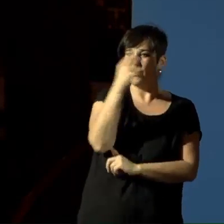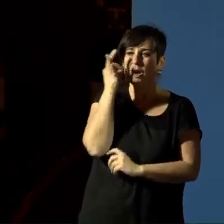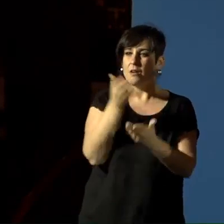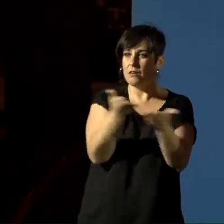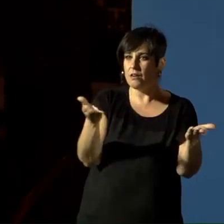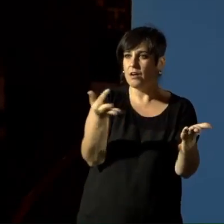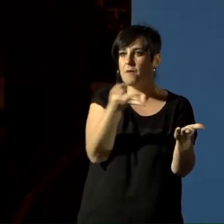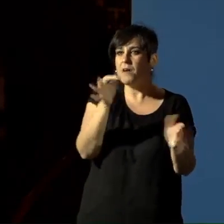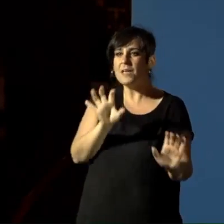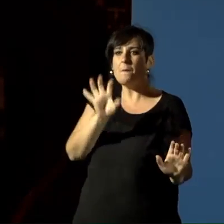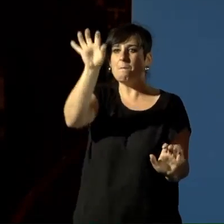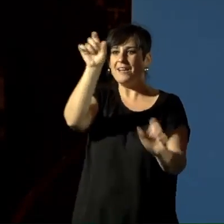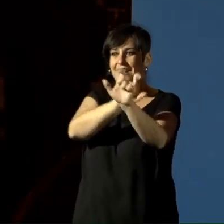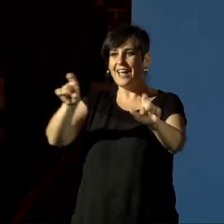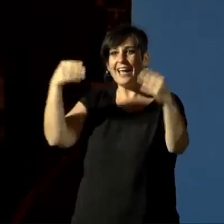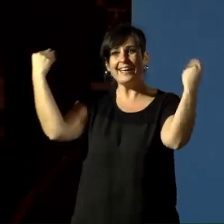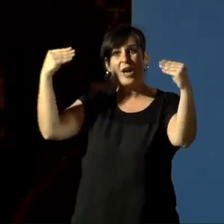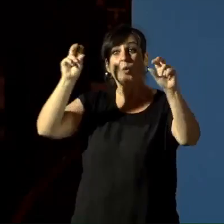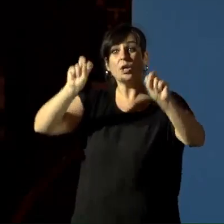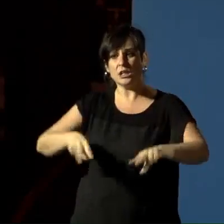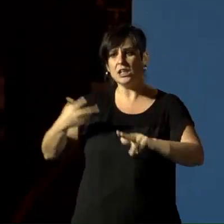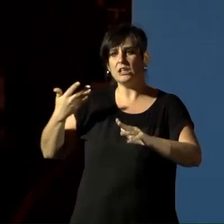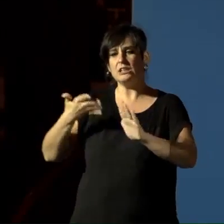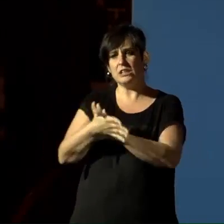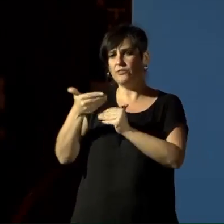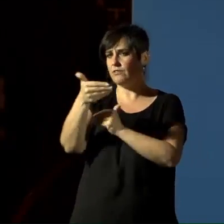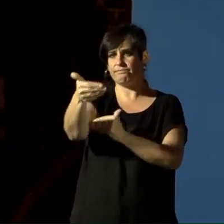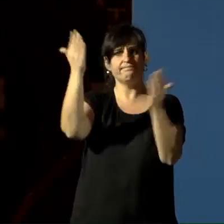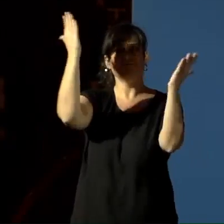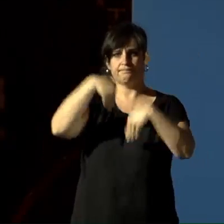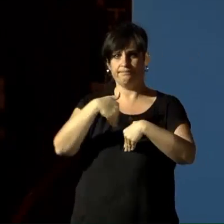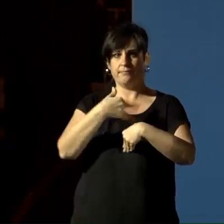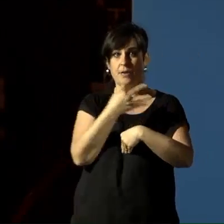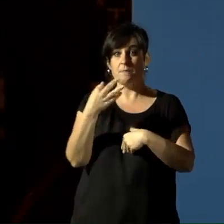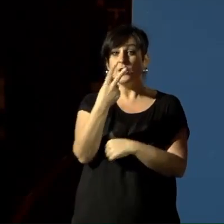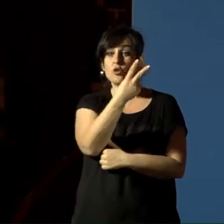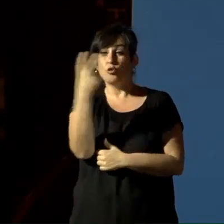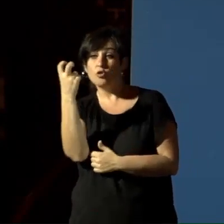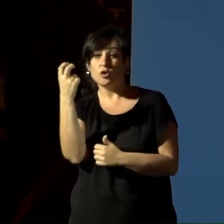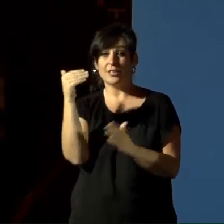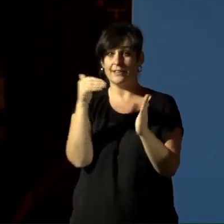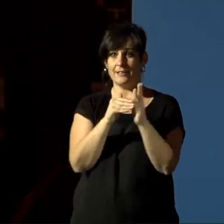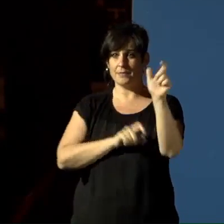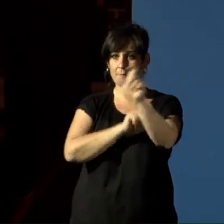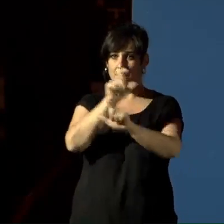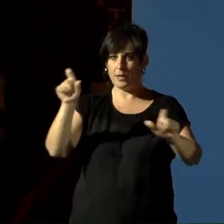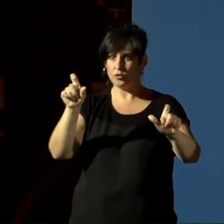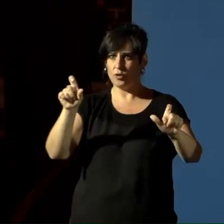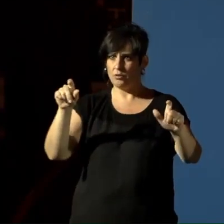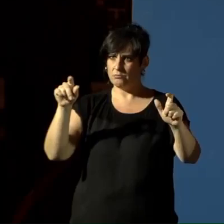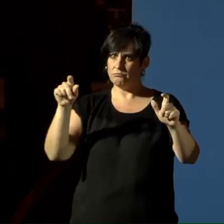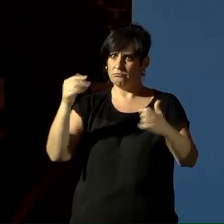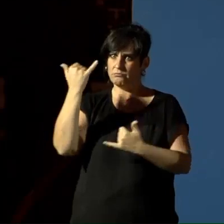un país sin xente nova non ten futuro. Eses máis de 200.000 persoas que tiveron